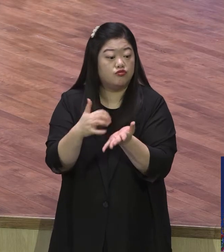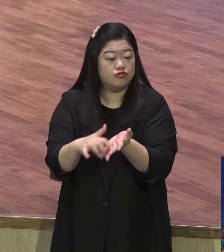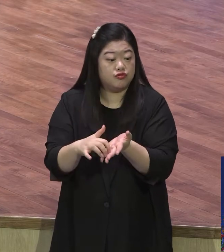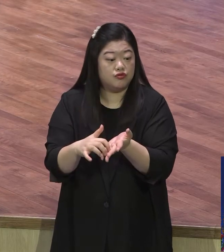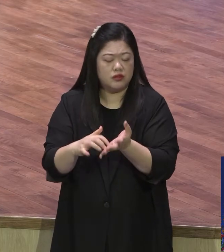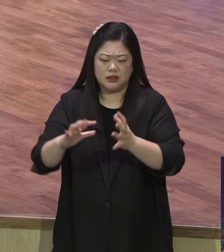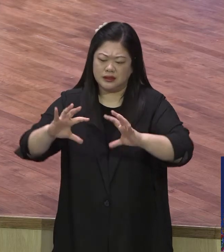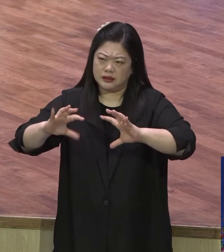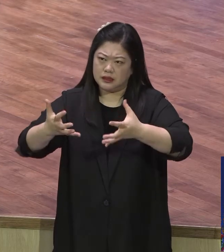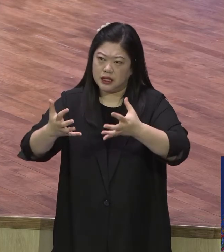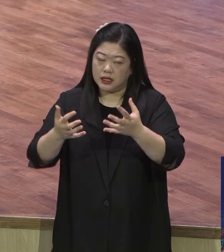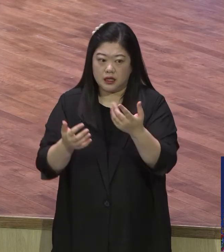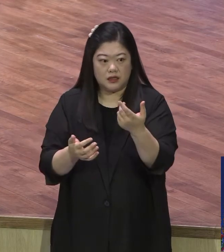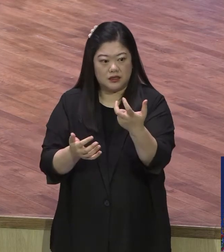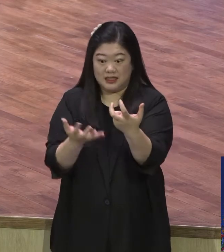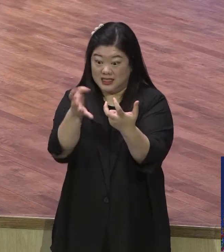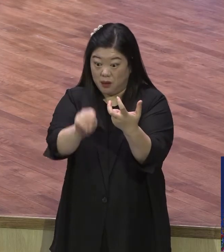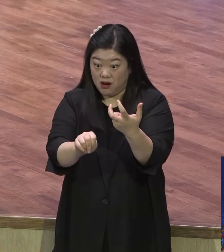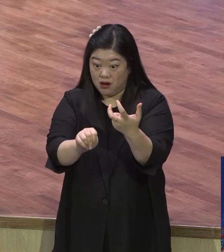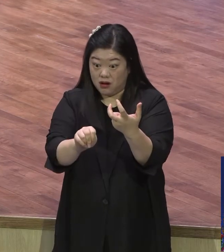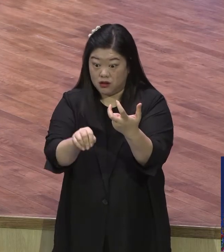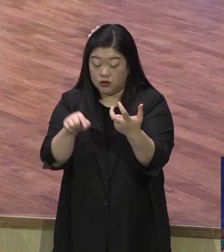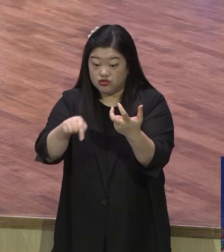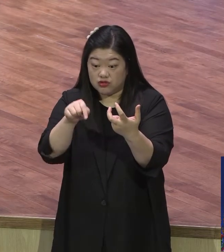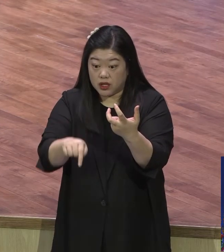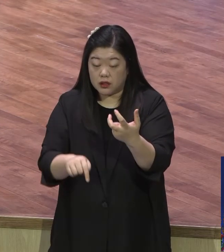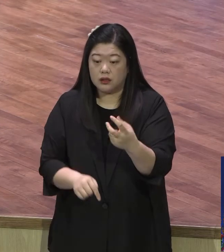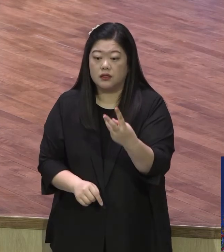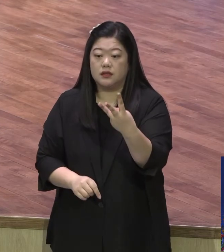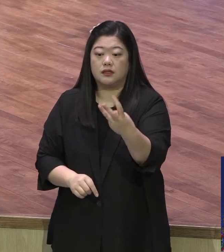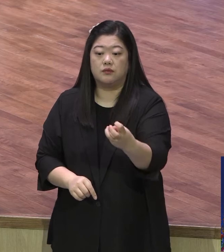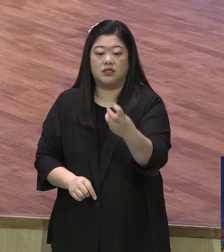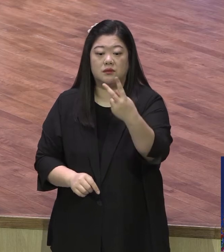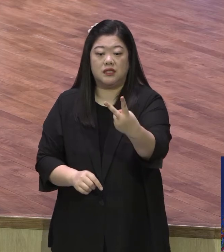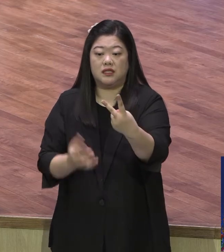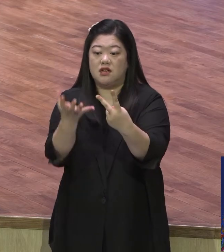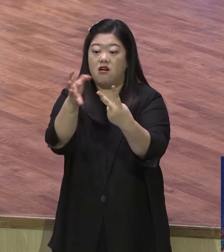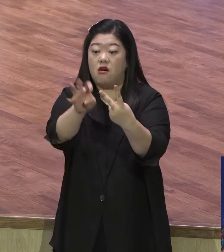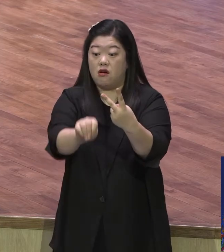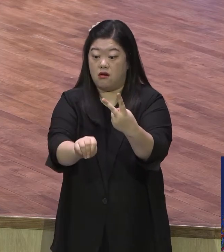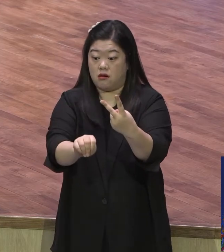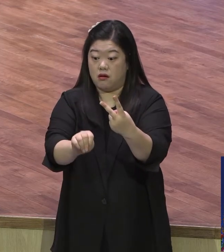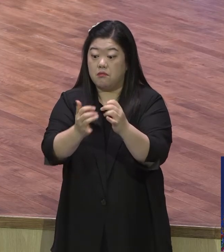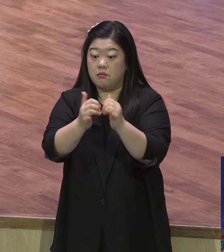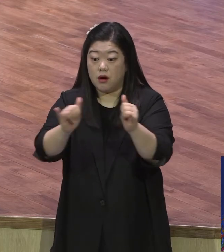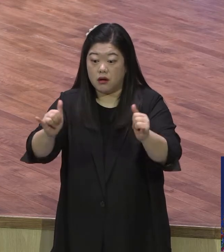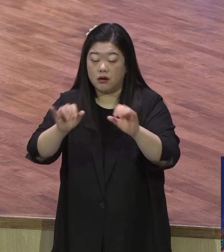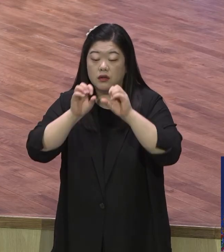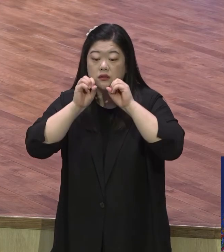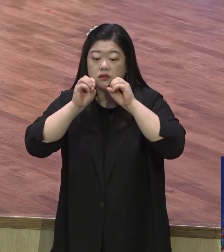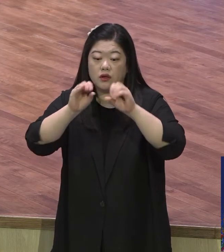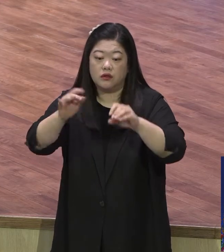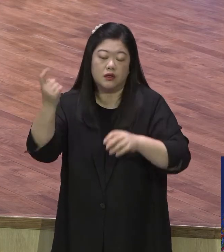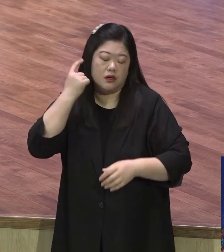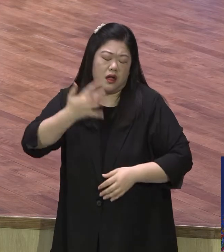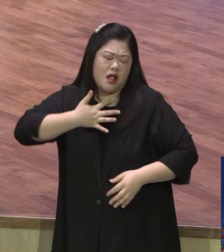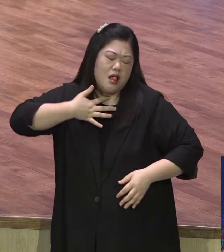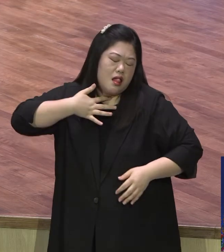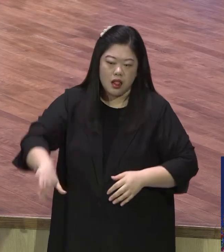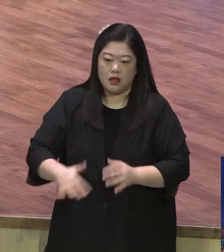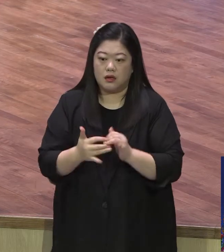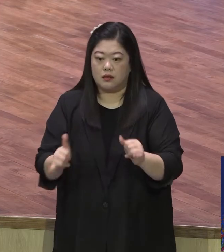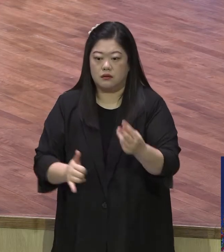% 가량이 얼마 되느냐 32억이에요. 32억인데 미전도 종족이 보금 들은 적이 없어요.